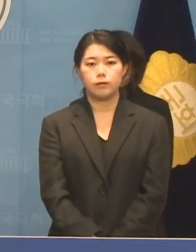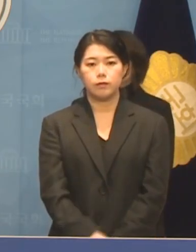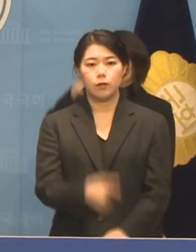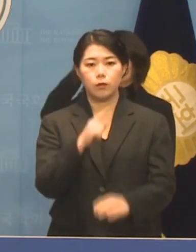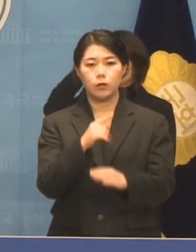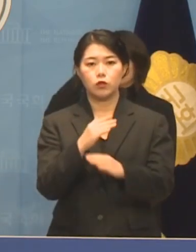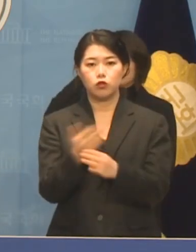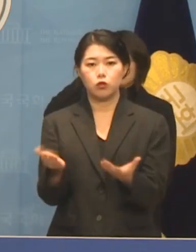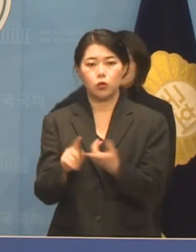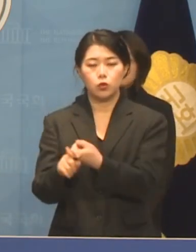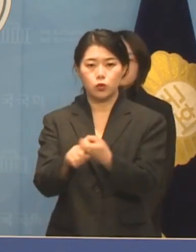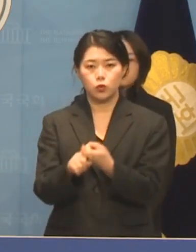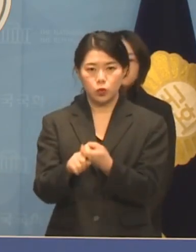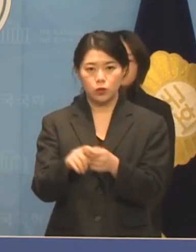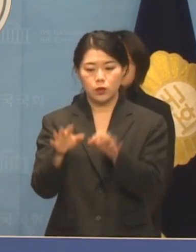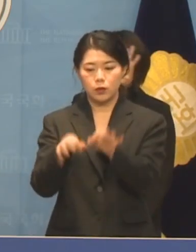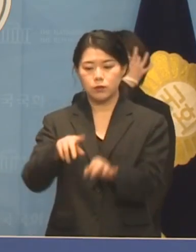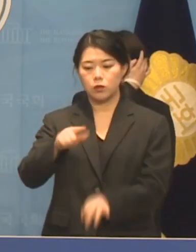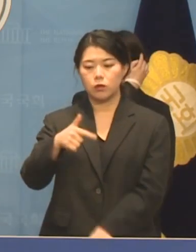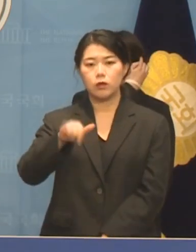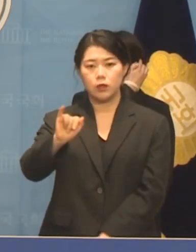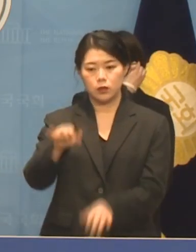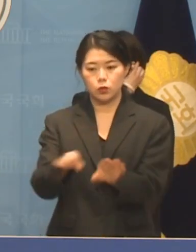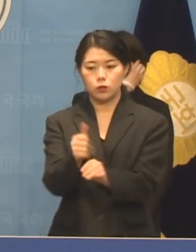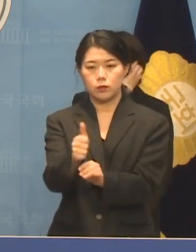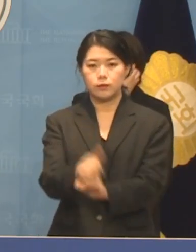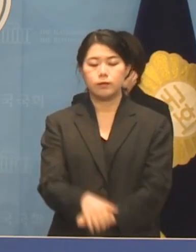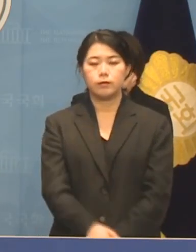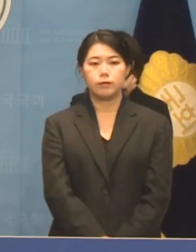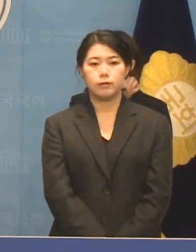민주노총 일반노조 서울본부의 김선기 사무처장님 오셨습니다.